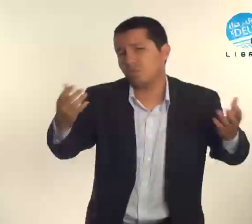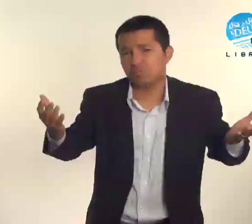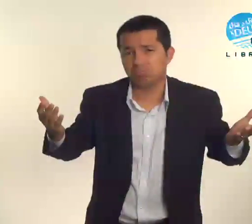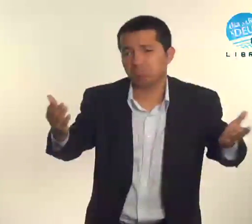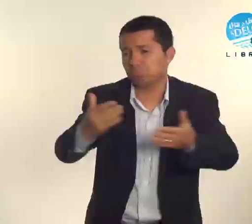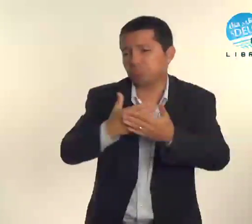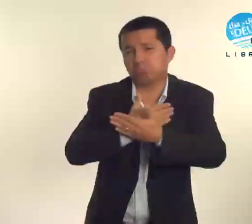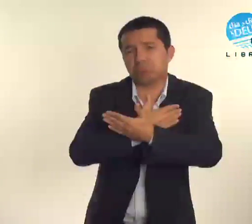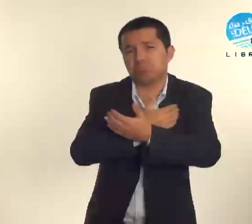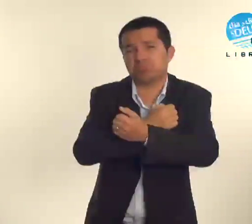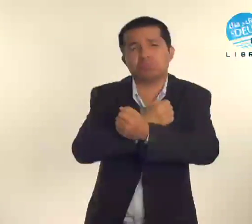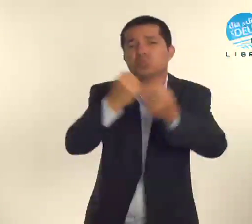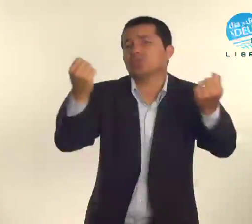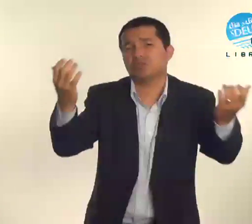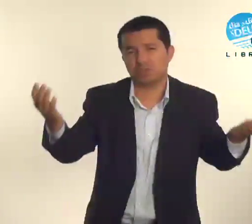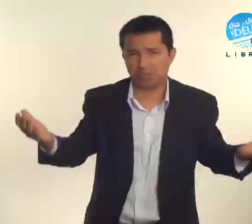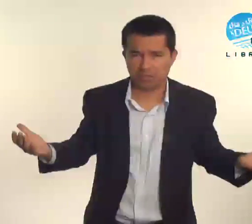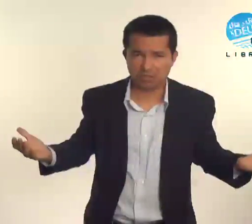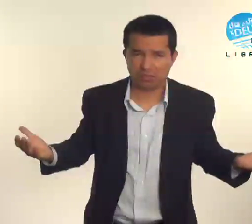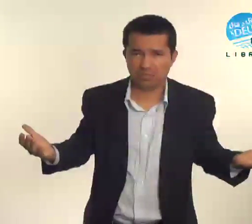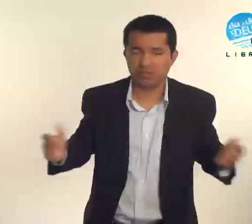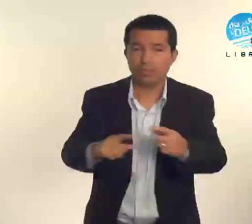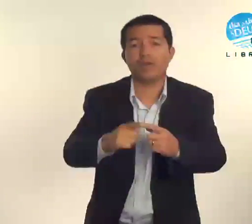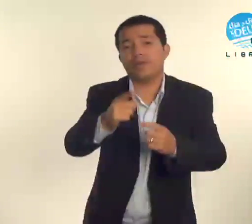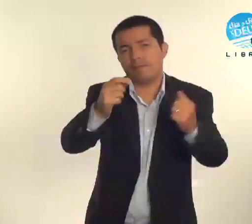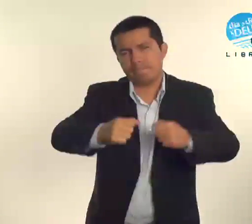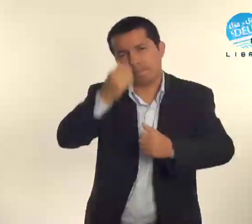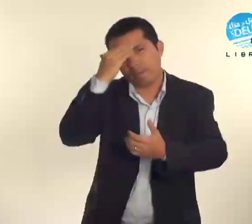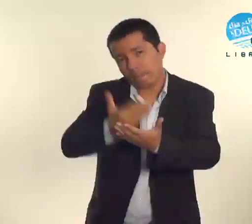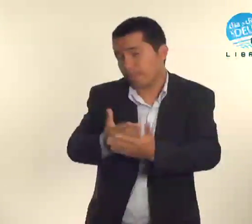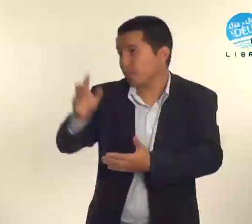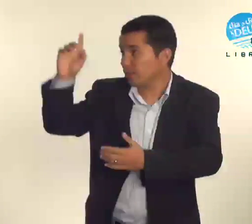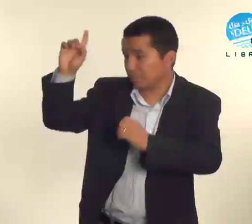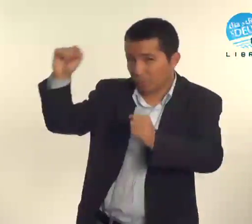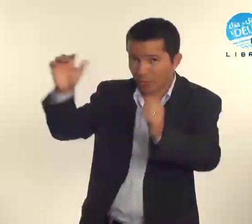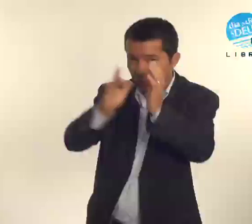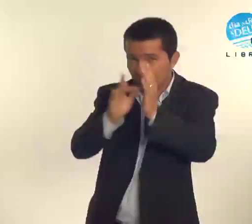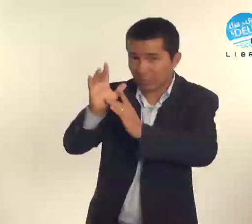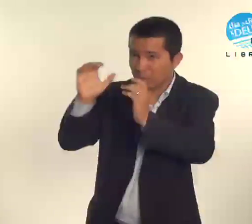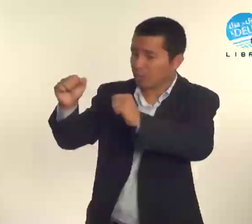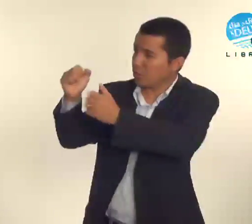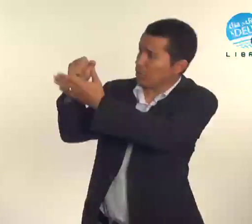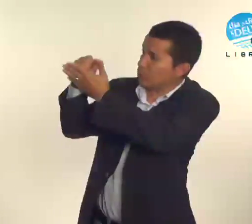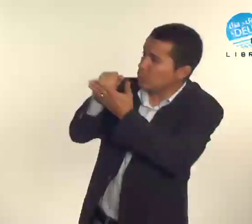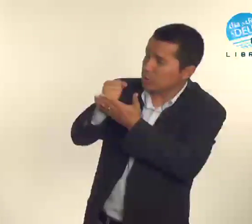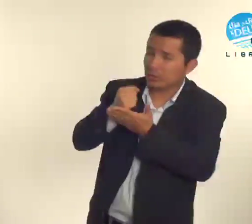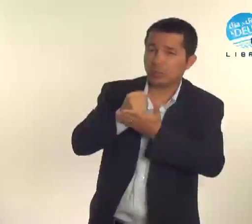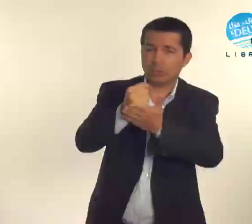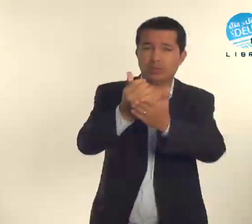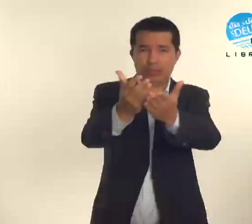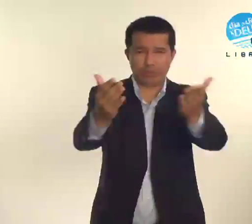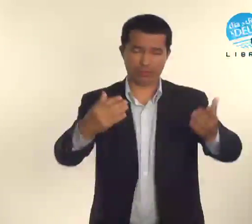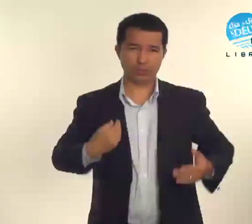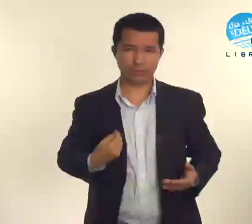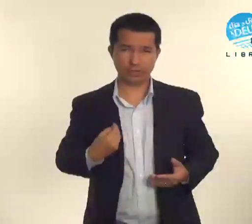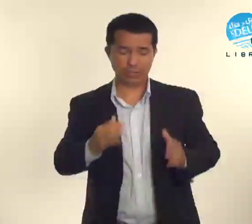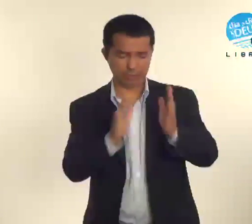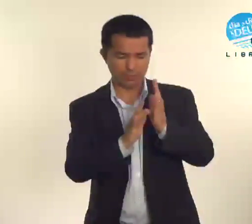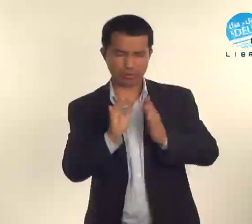entendendo? Aí eu creio. E na medida em que eu creio que Jesus pode intervir, que foi por